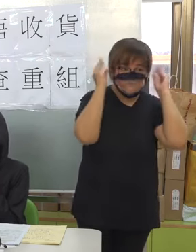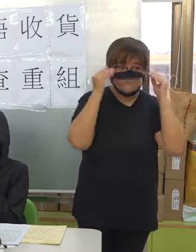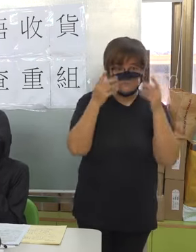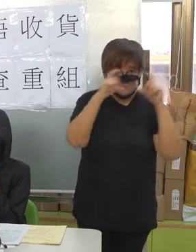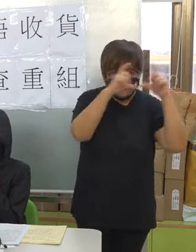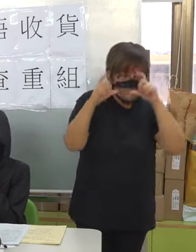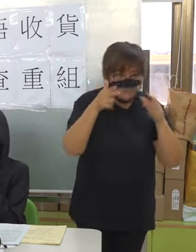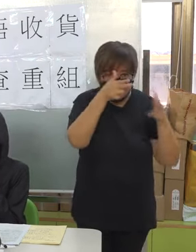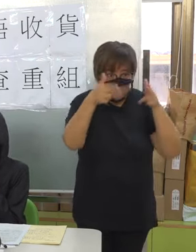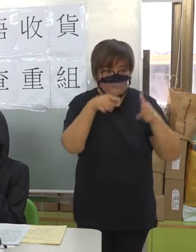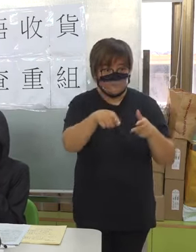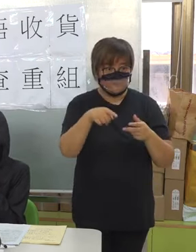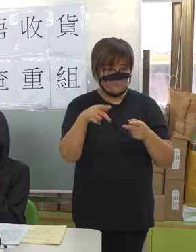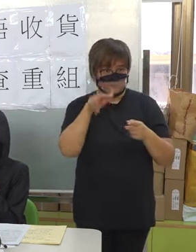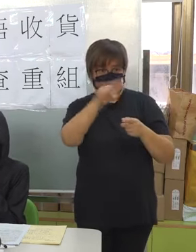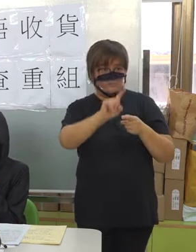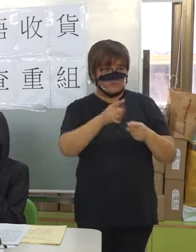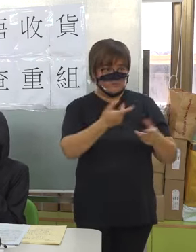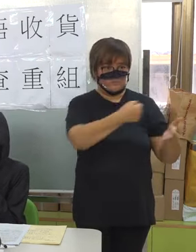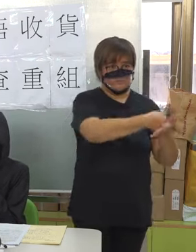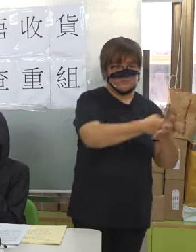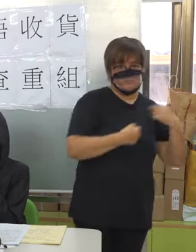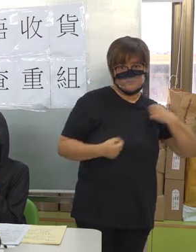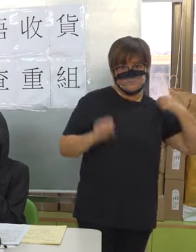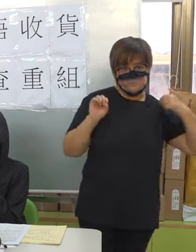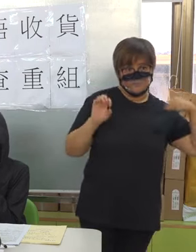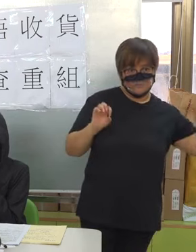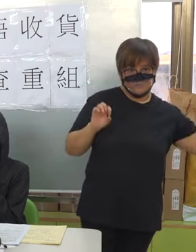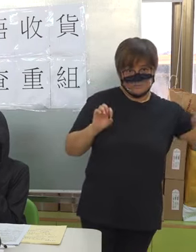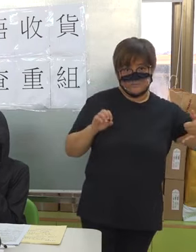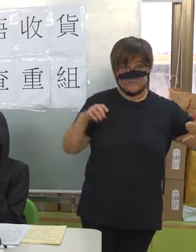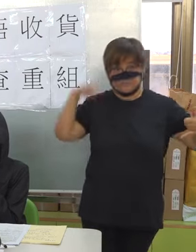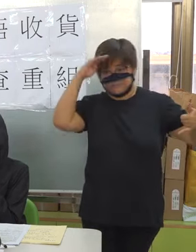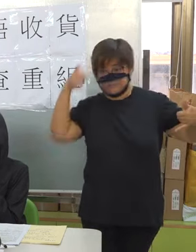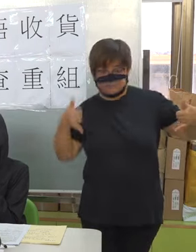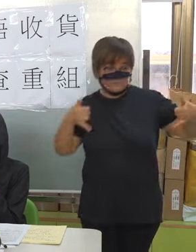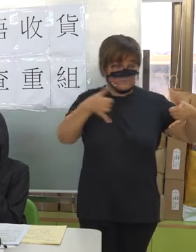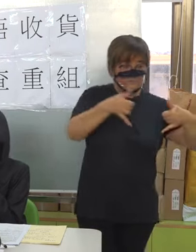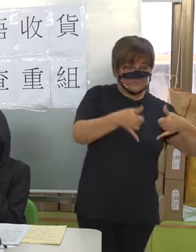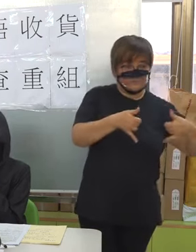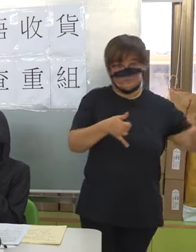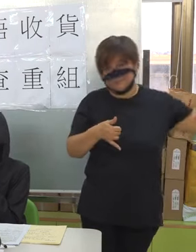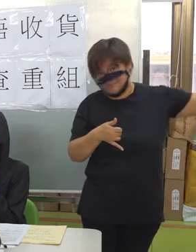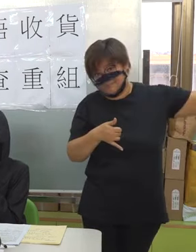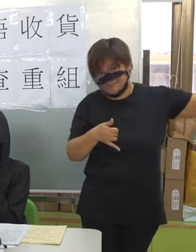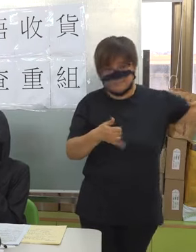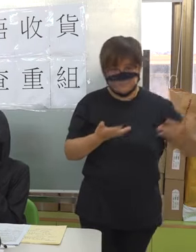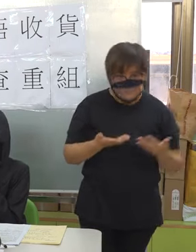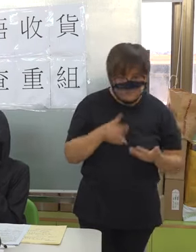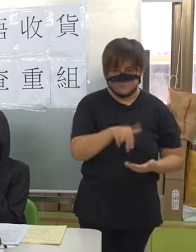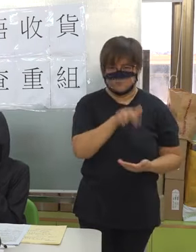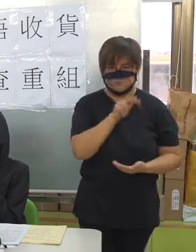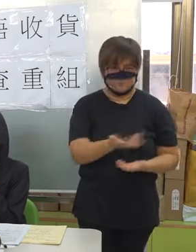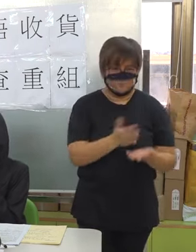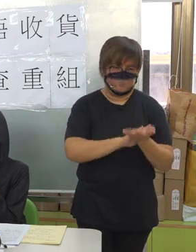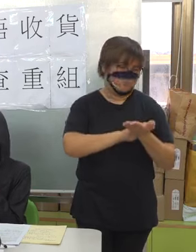佢可以無視種種嘅片段呢？充分係反映到呢一份嘅監檢報告，除咗不公允之餘，亦都係缺乏任何嘅